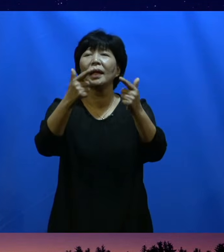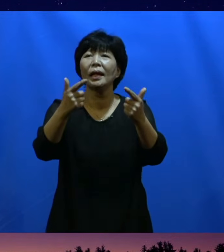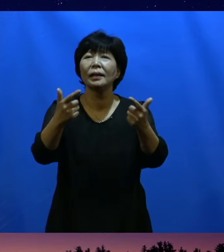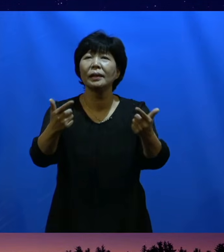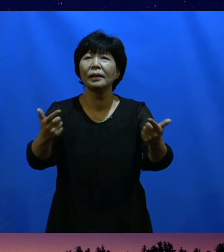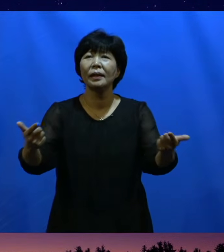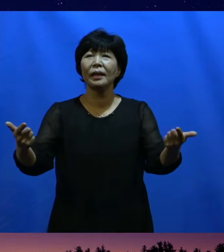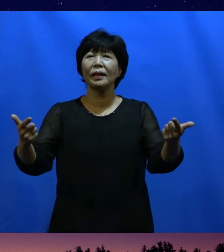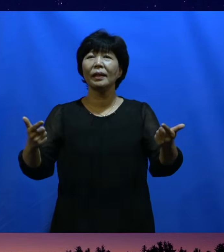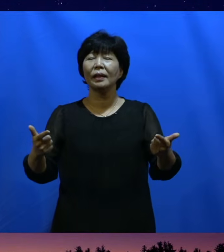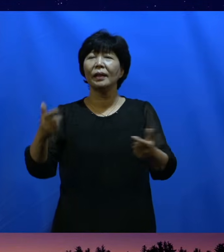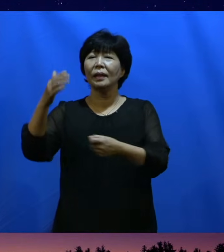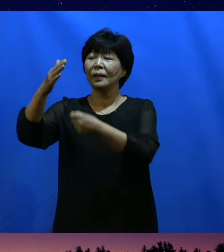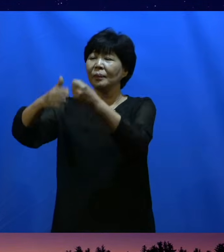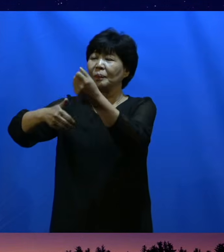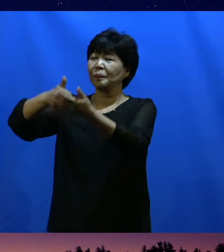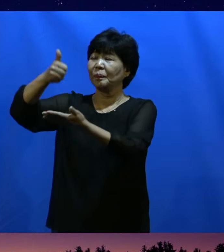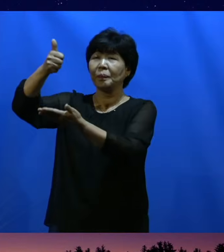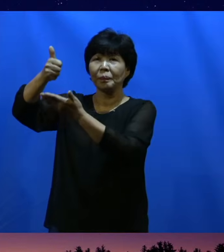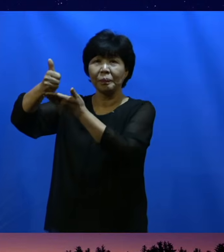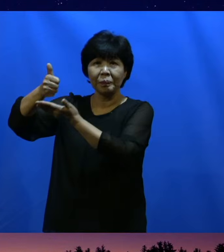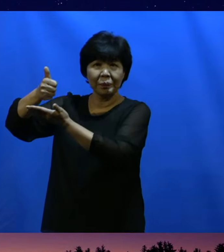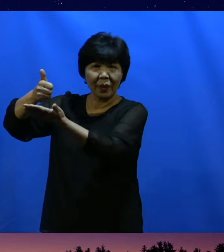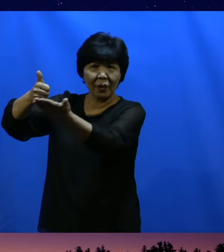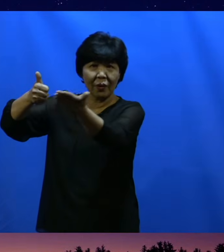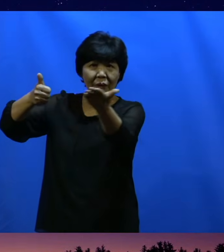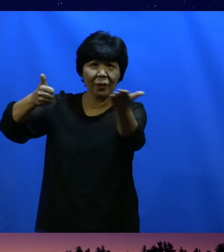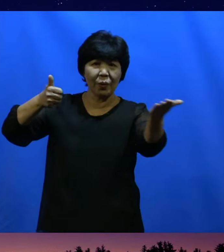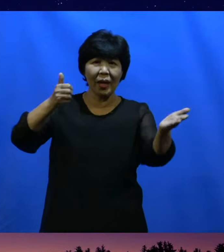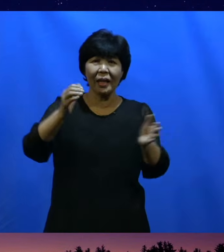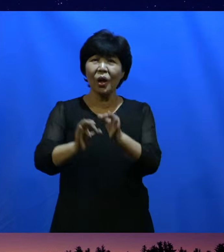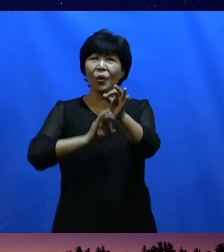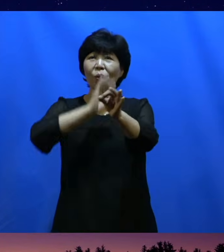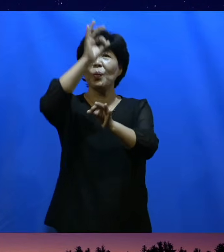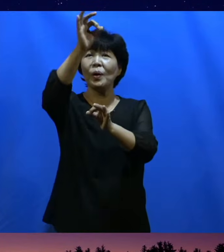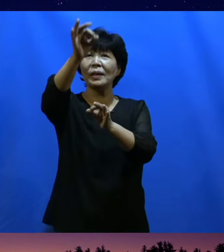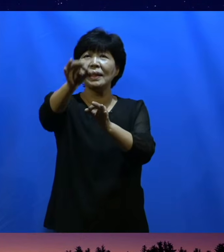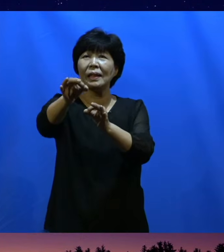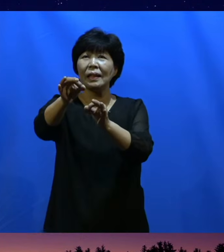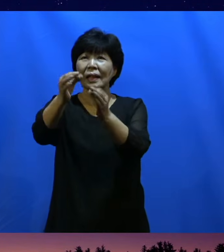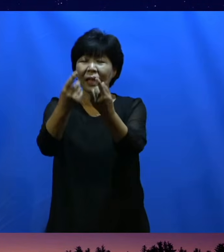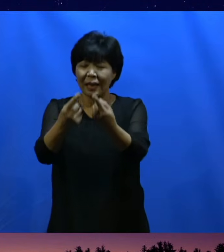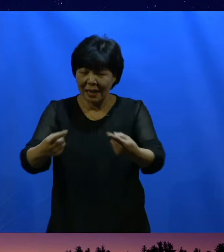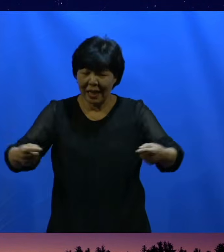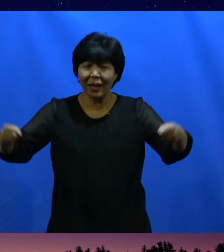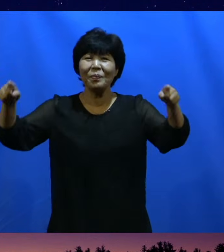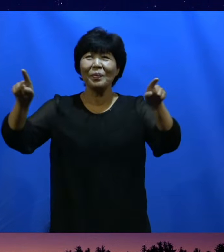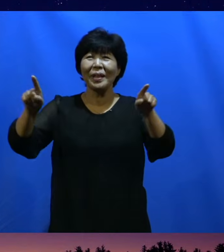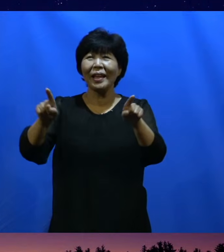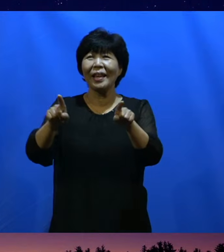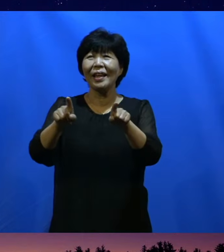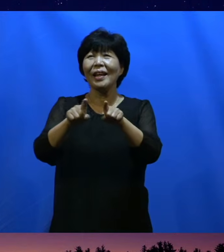버려두지 않으리. 내가 너희와 영원히